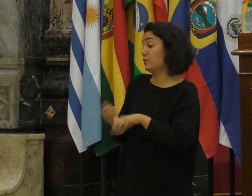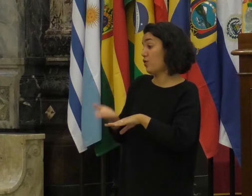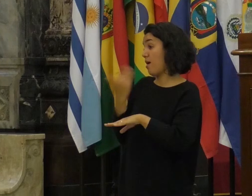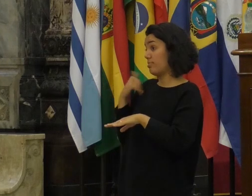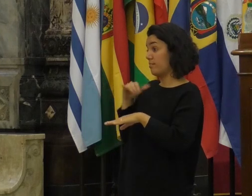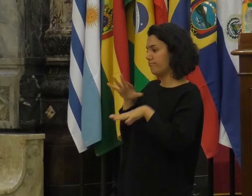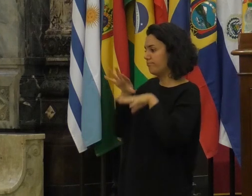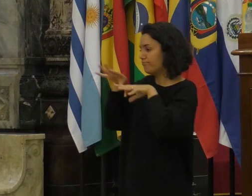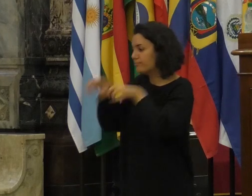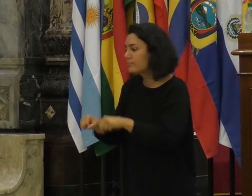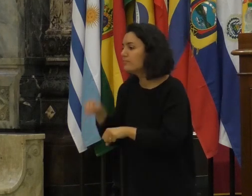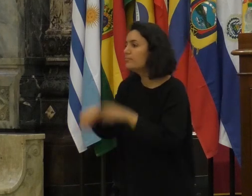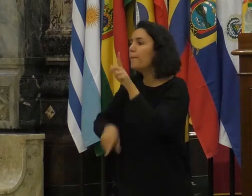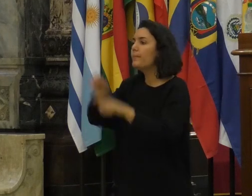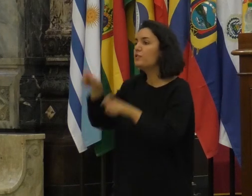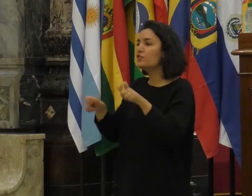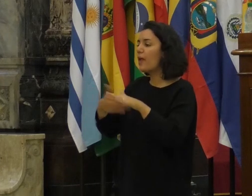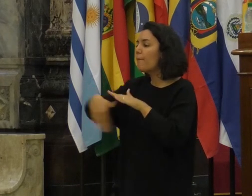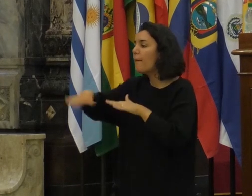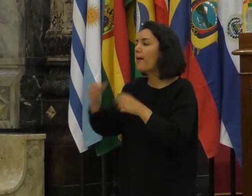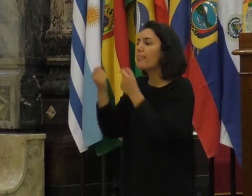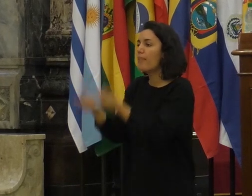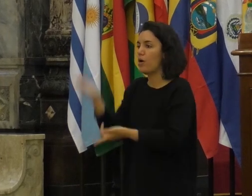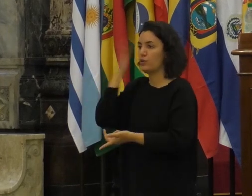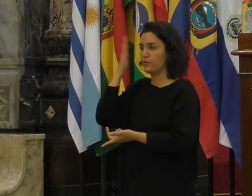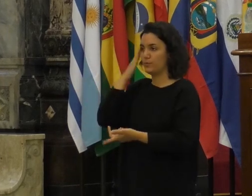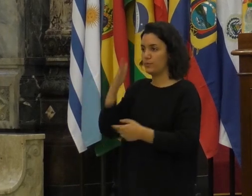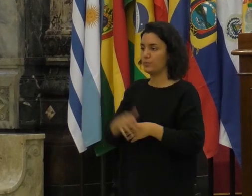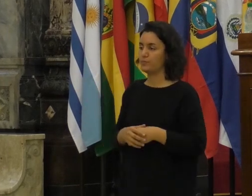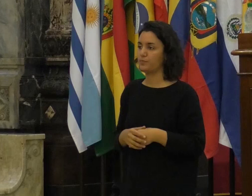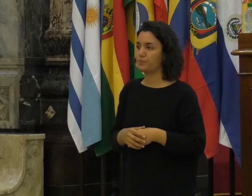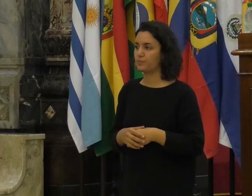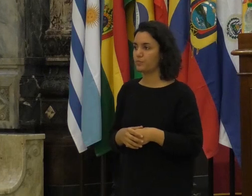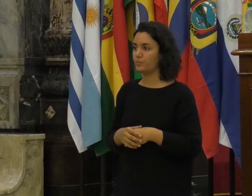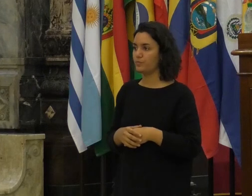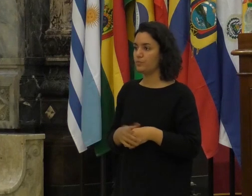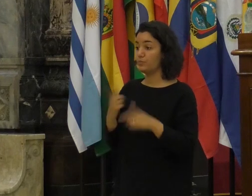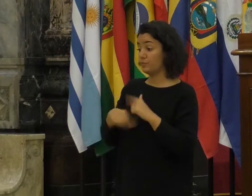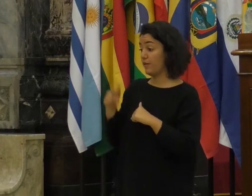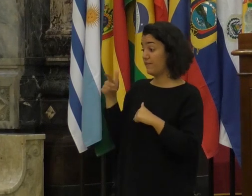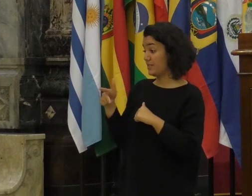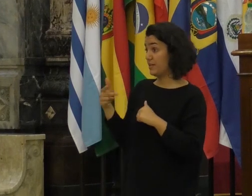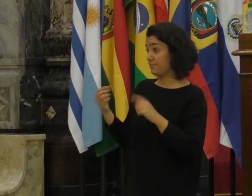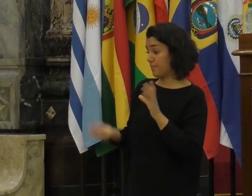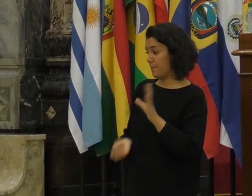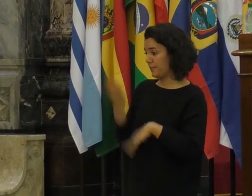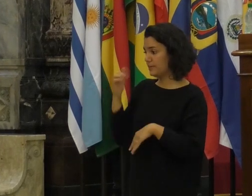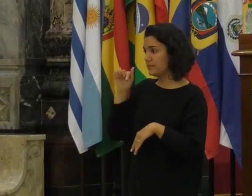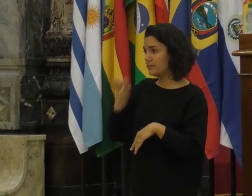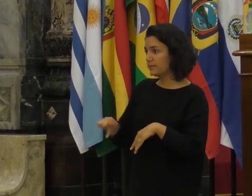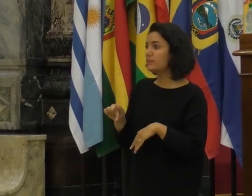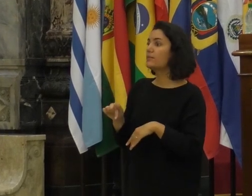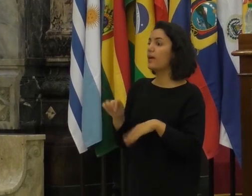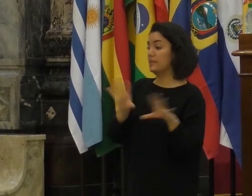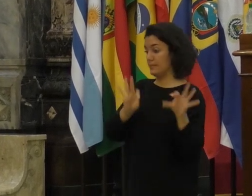con aquellos a quienes se destina el conocimiento. Desde la fecha de aparición de esta tan